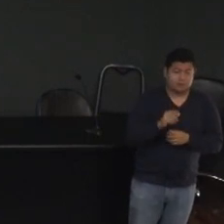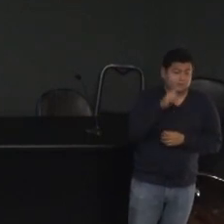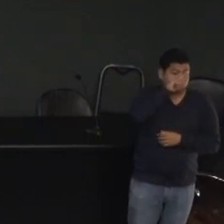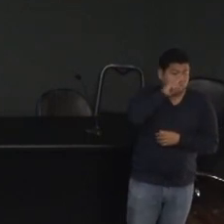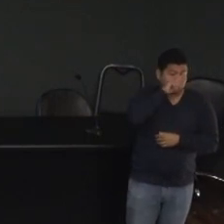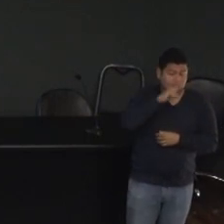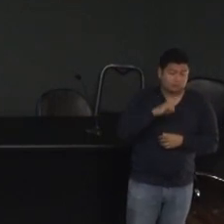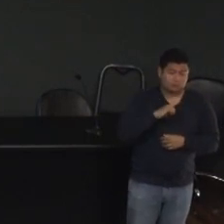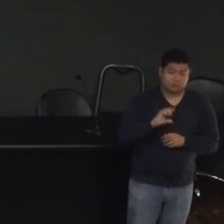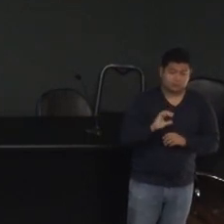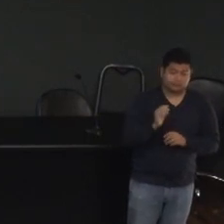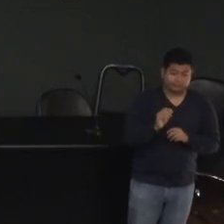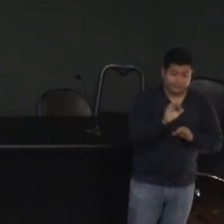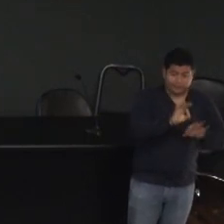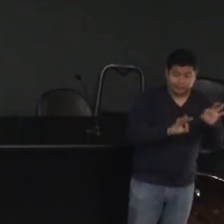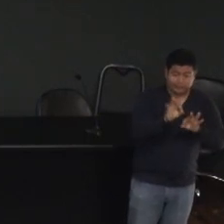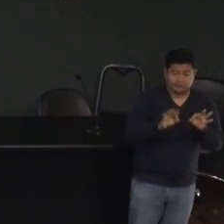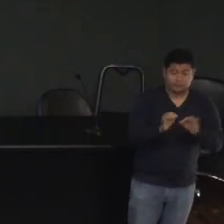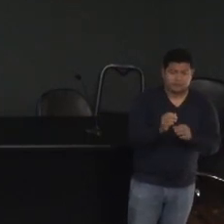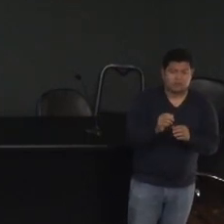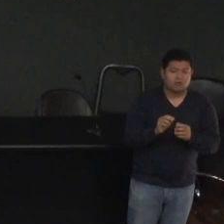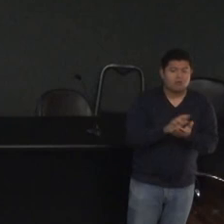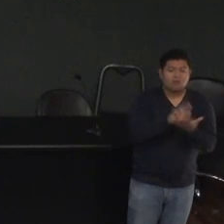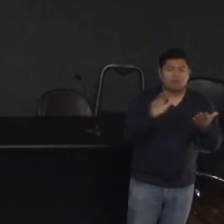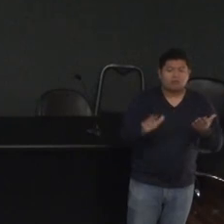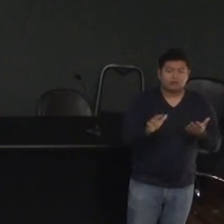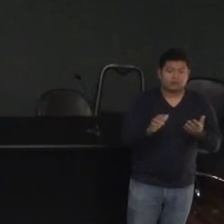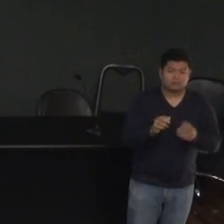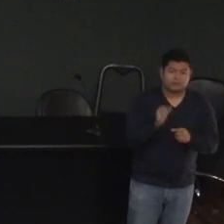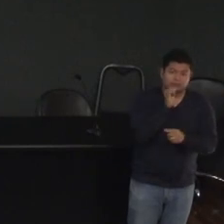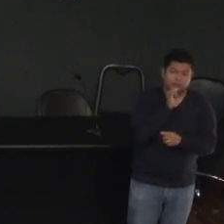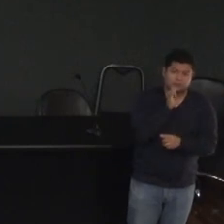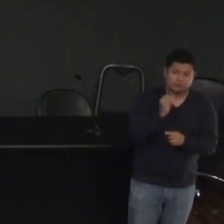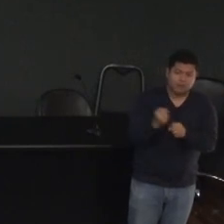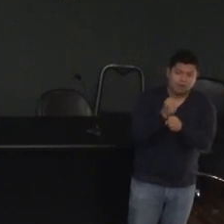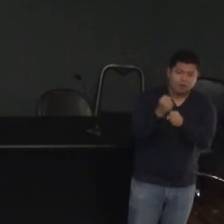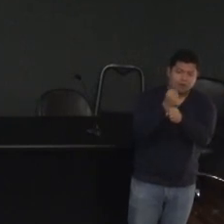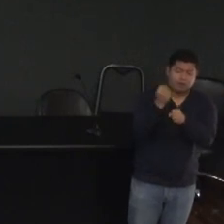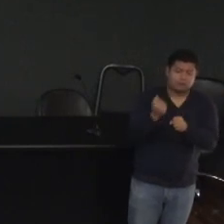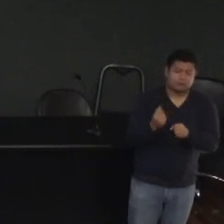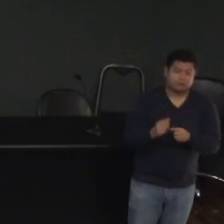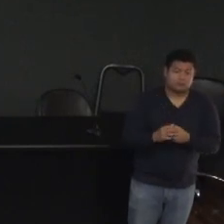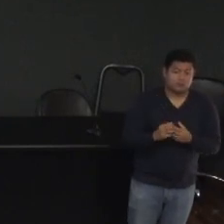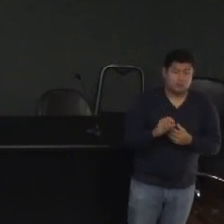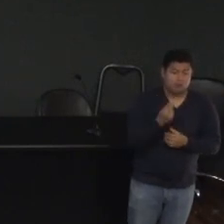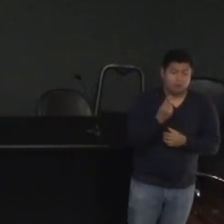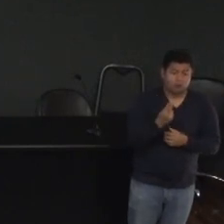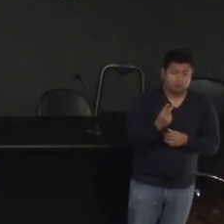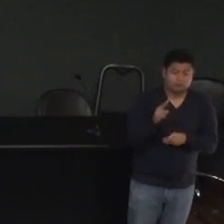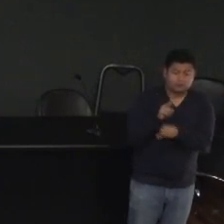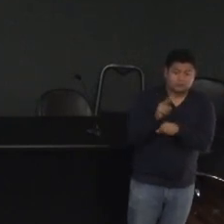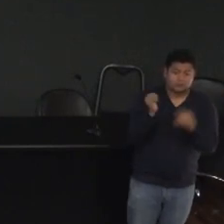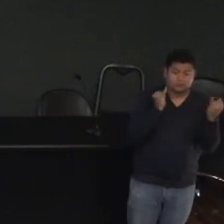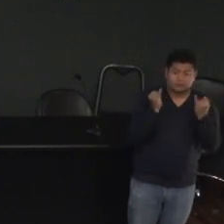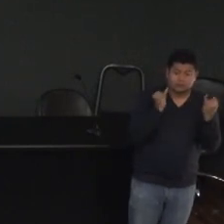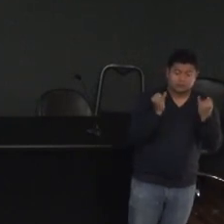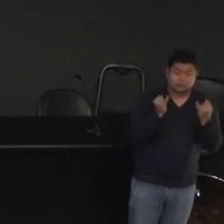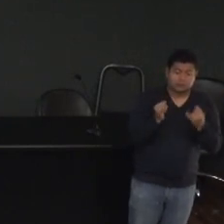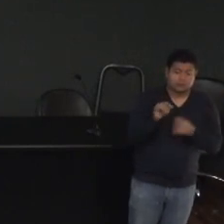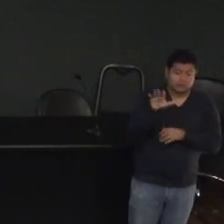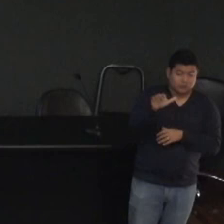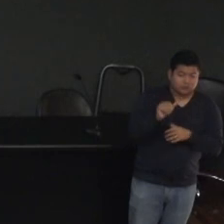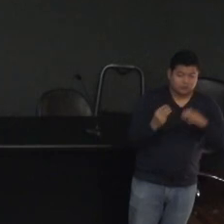fazer o aditamento por exemplo quais são os riscos vinculados ao contrato de obra quais são os riscos de proteção de dados vinculadas uma contratação do terceiro